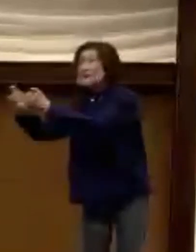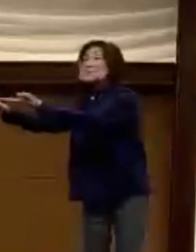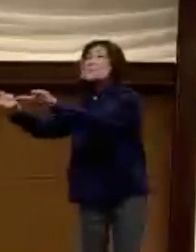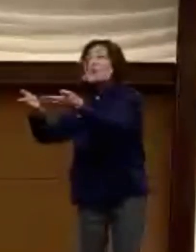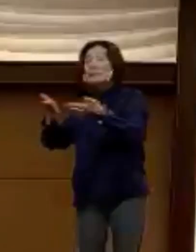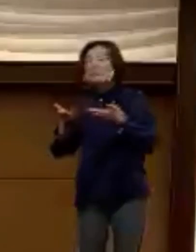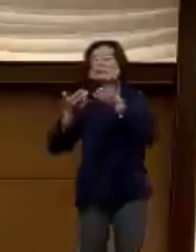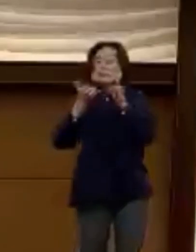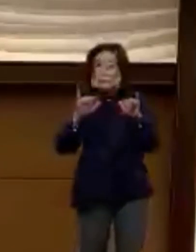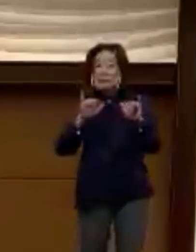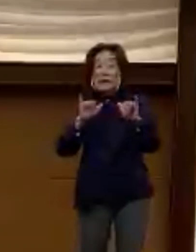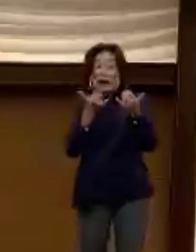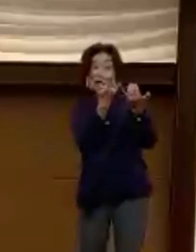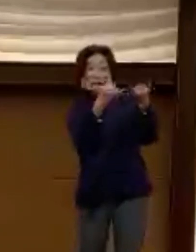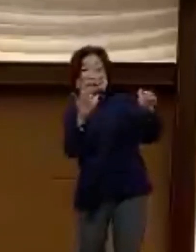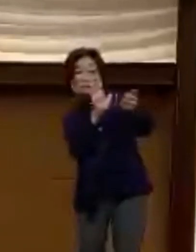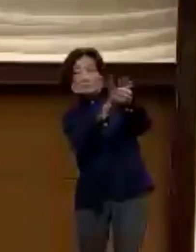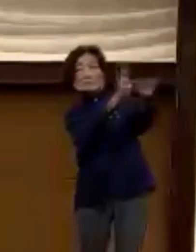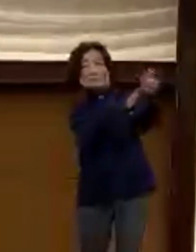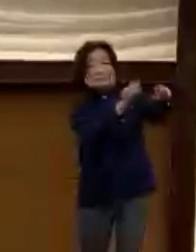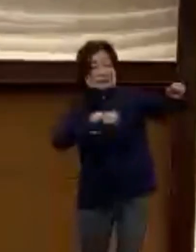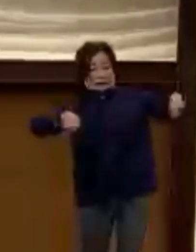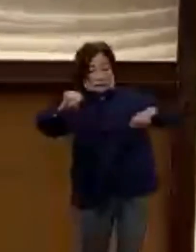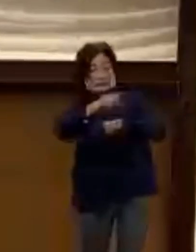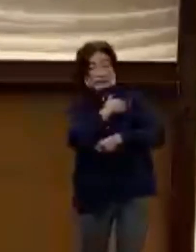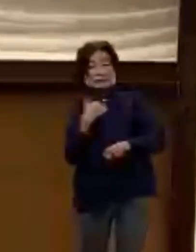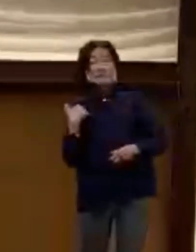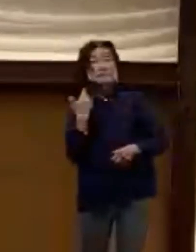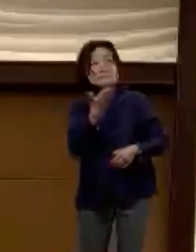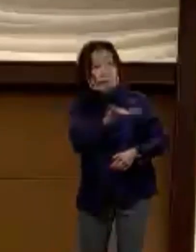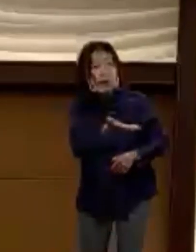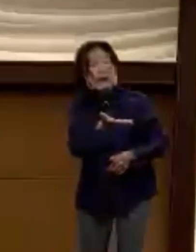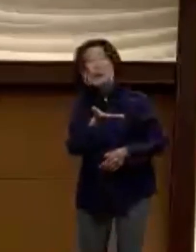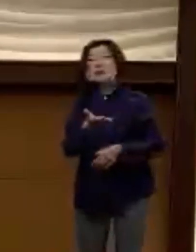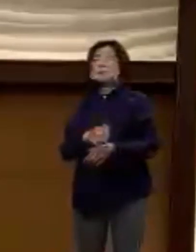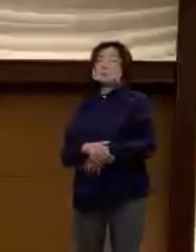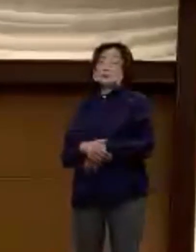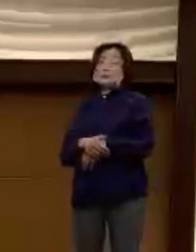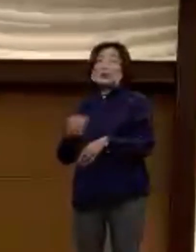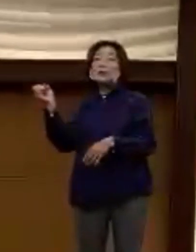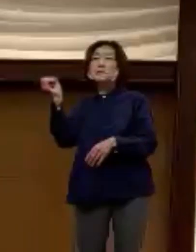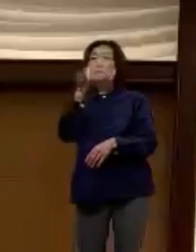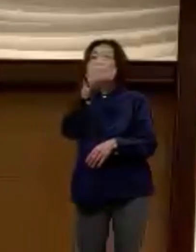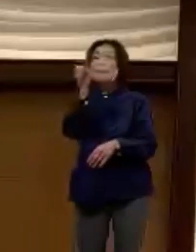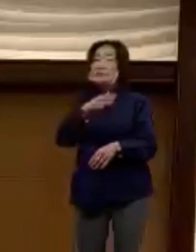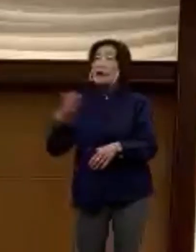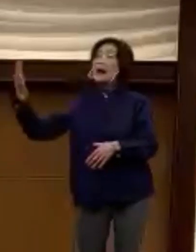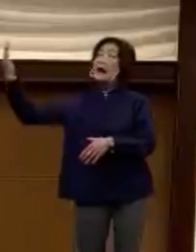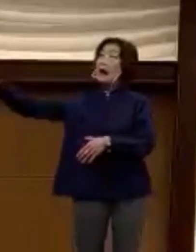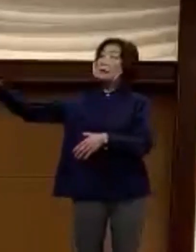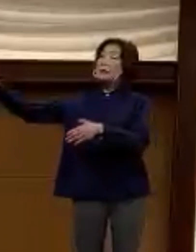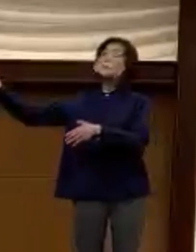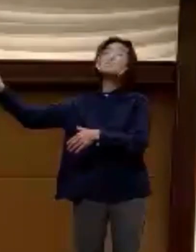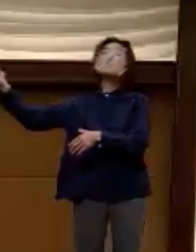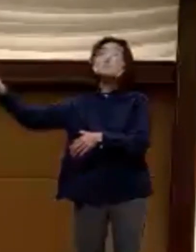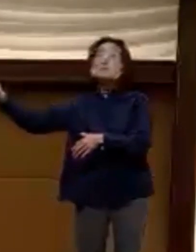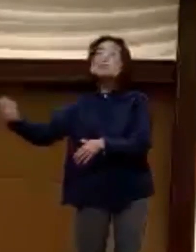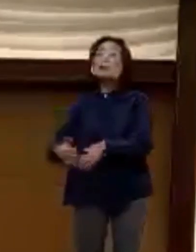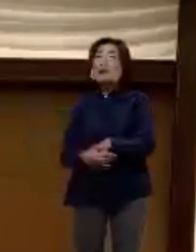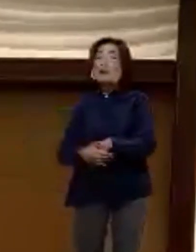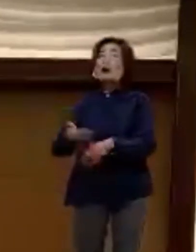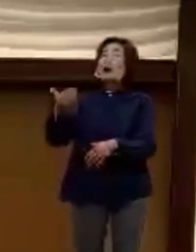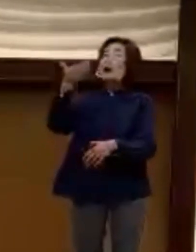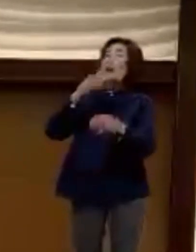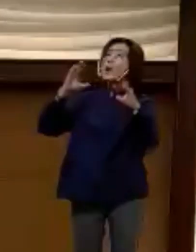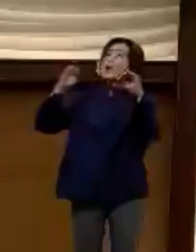が人のお世話をできるか。4年前の総選挙、お相手の陣営がそうや